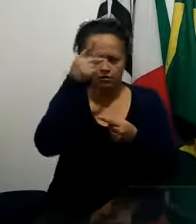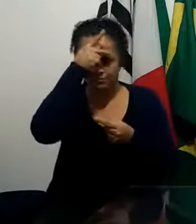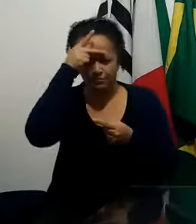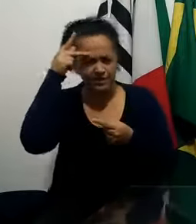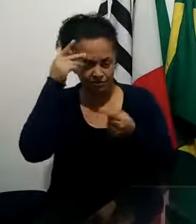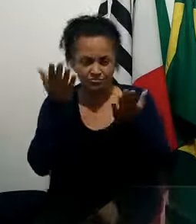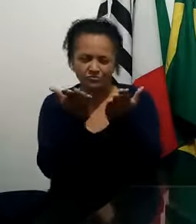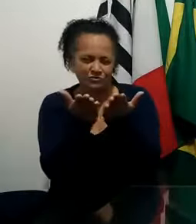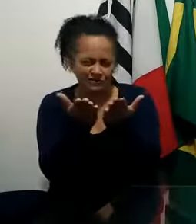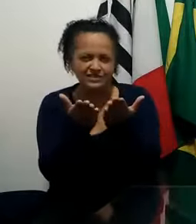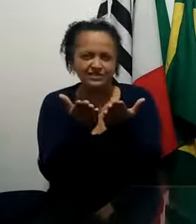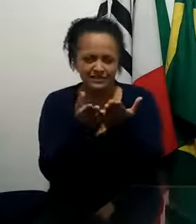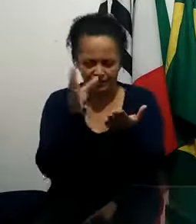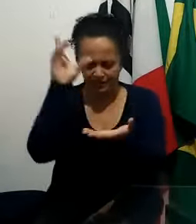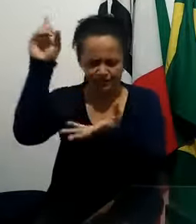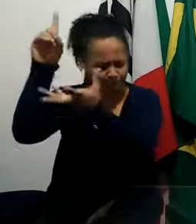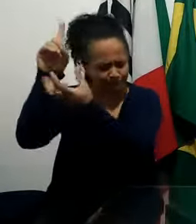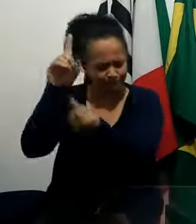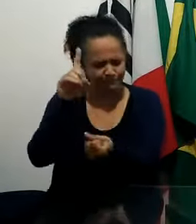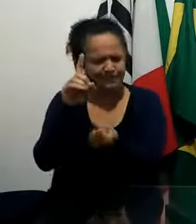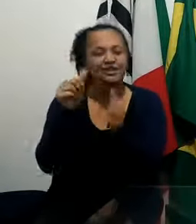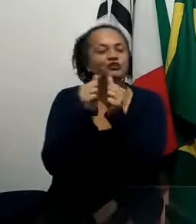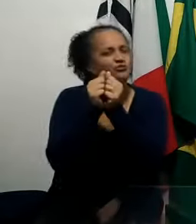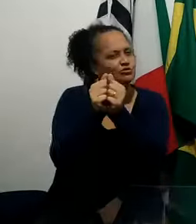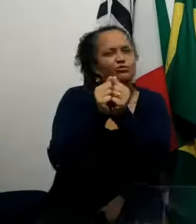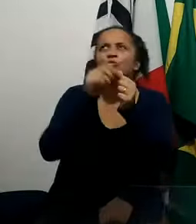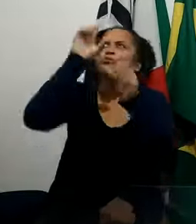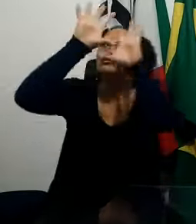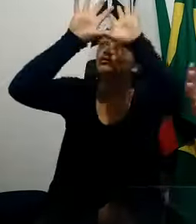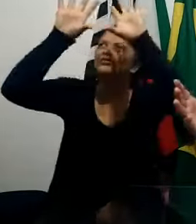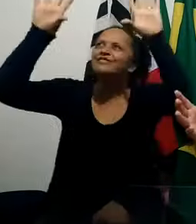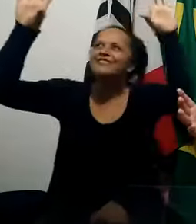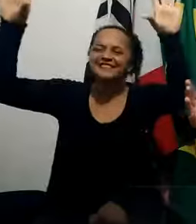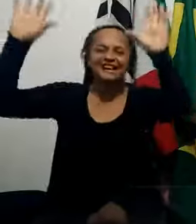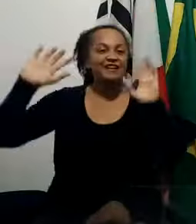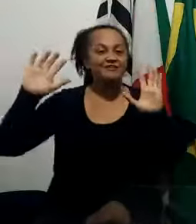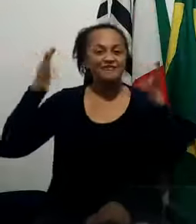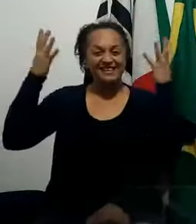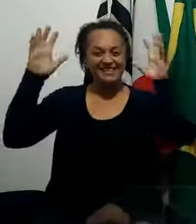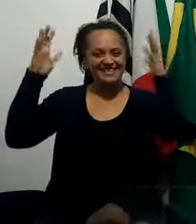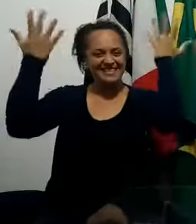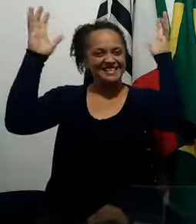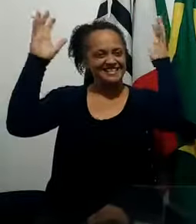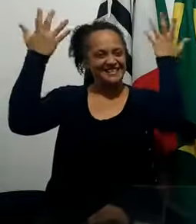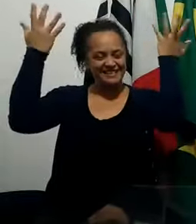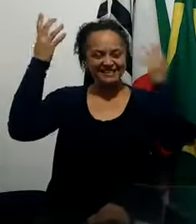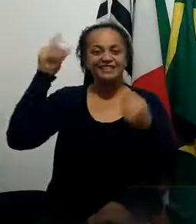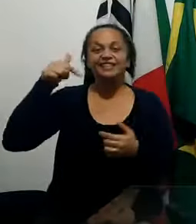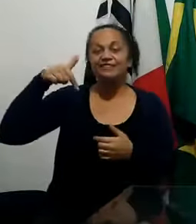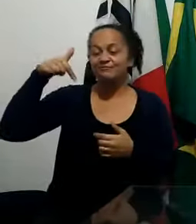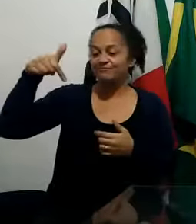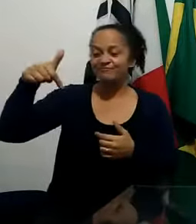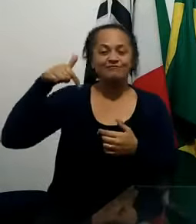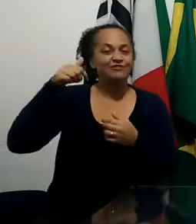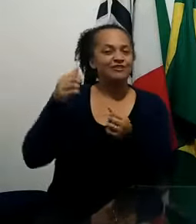a igreja estará lá no céu, comemorando as bodas do Cordeiro,